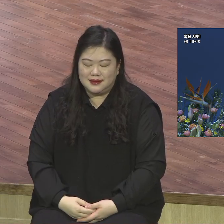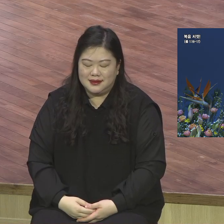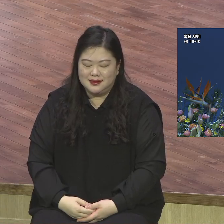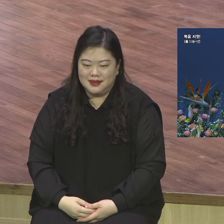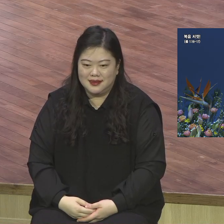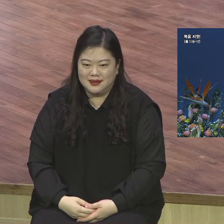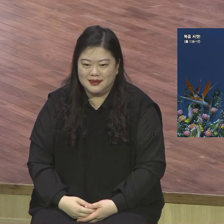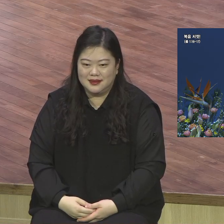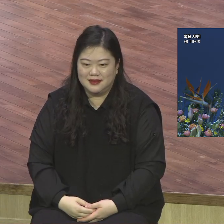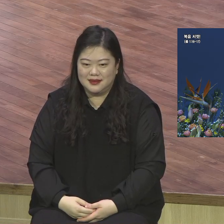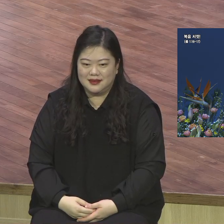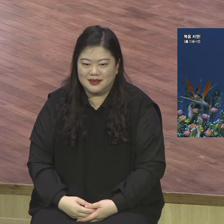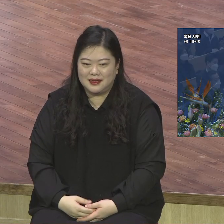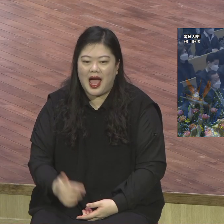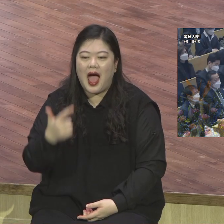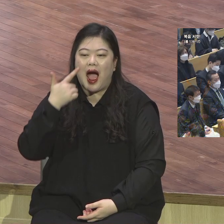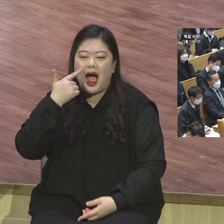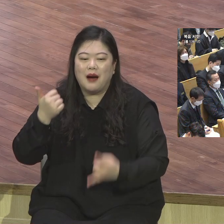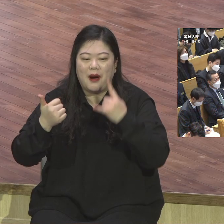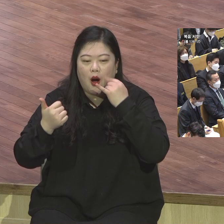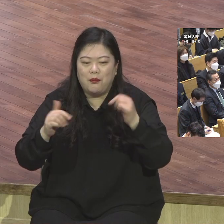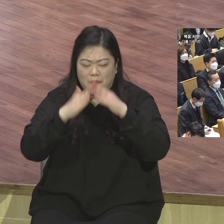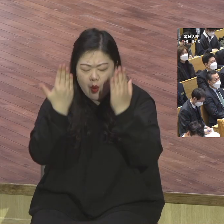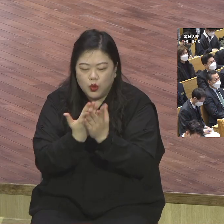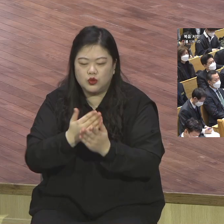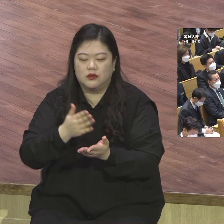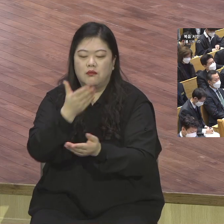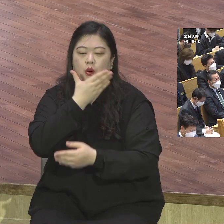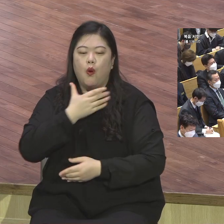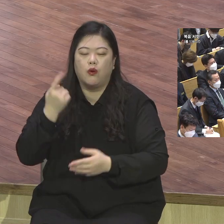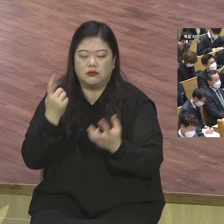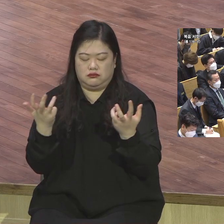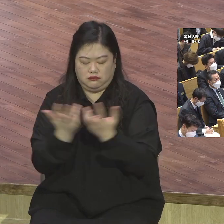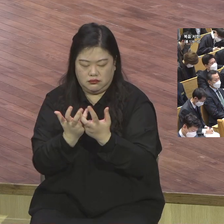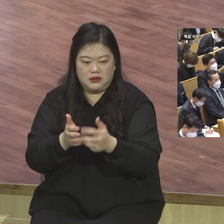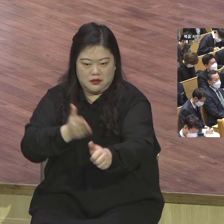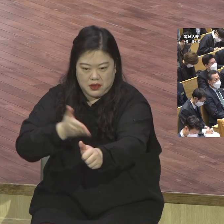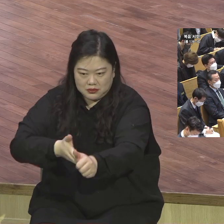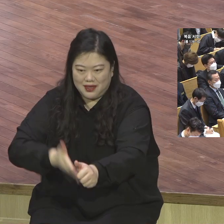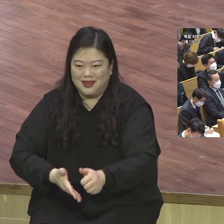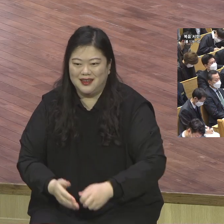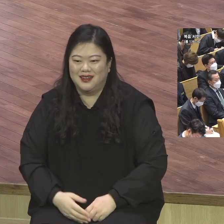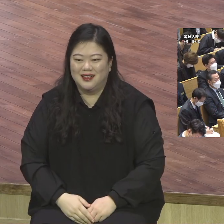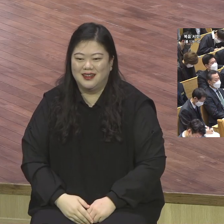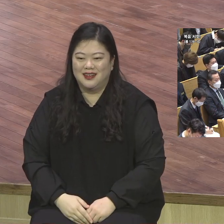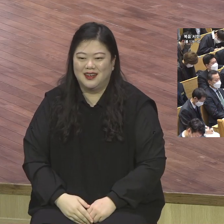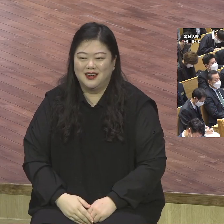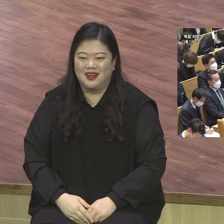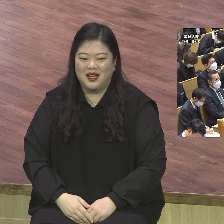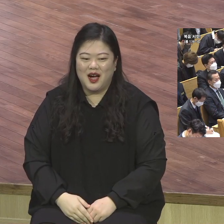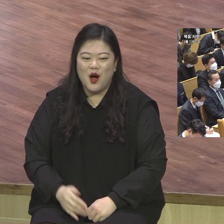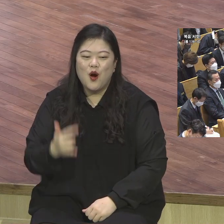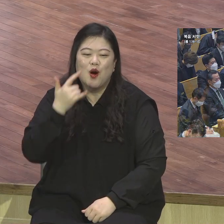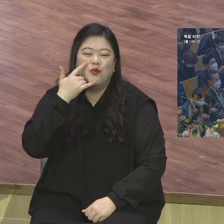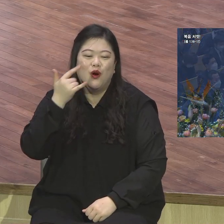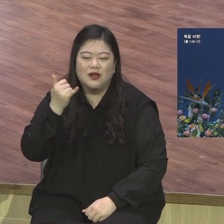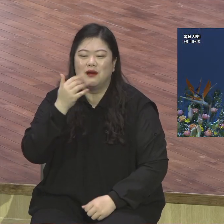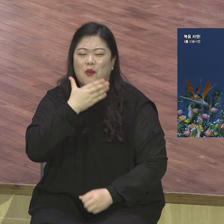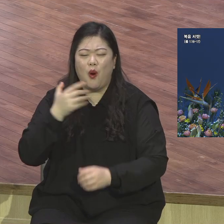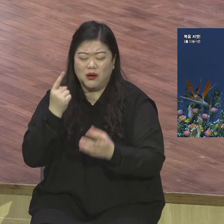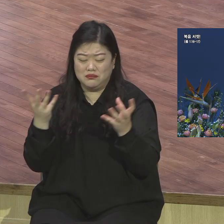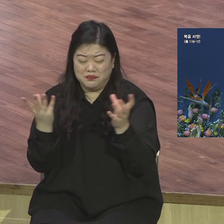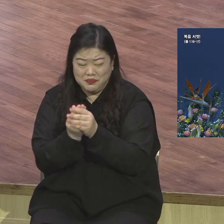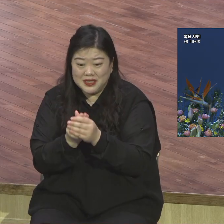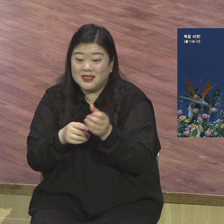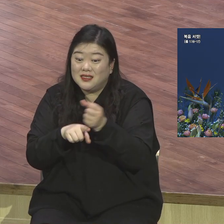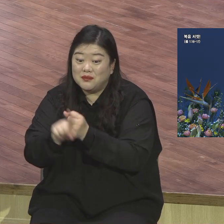아버지 엄마는 완전 복음이구나. 그 말이 무슨 말이에요? 편안한 부모님들이다. 거리낌이 없는,